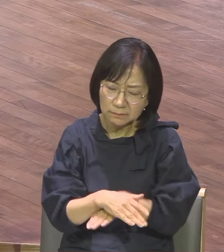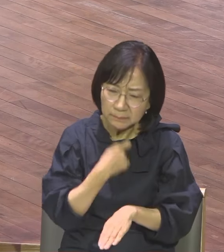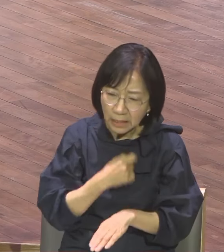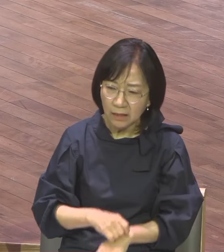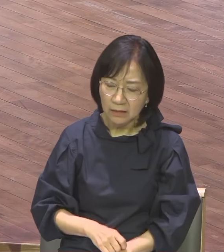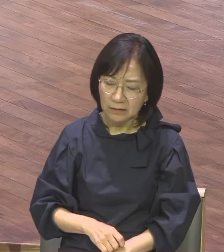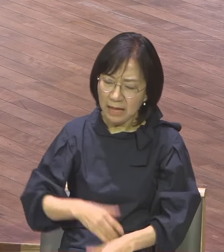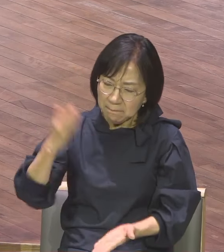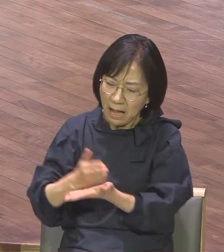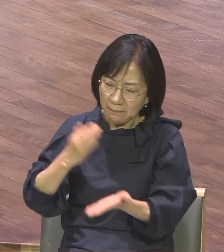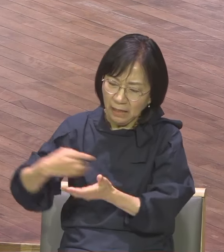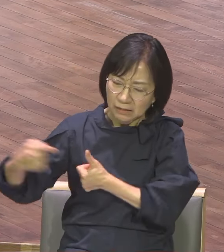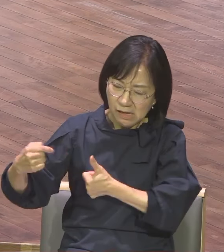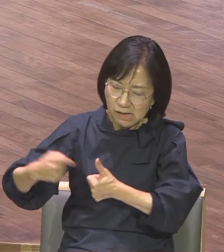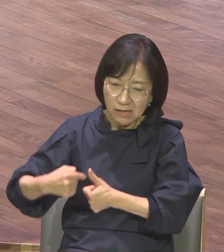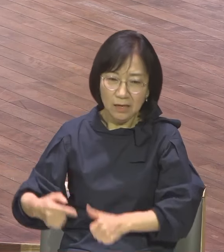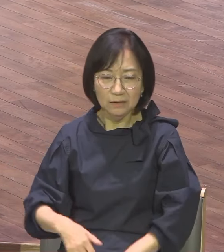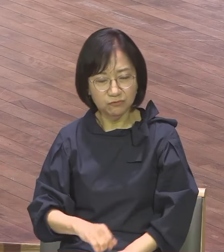여러분